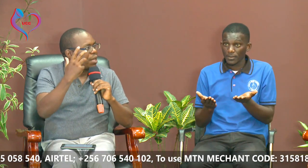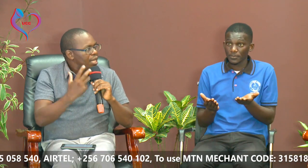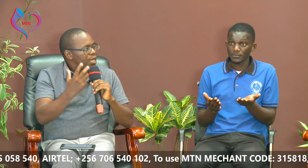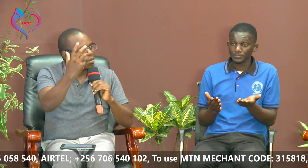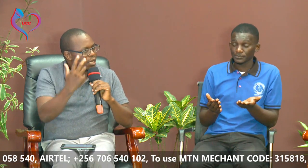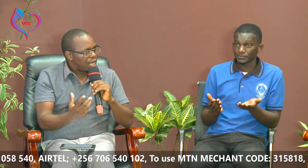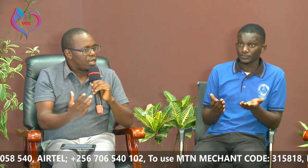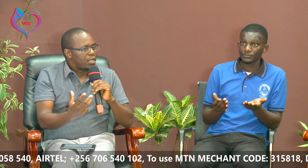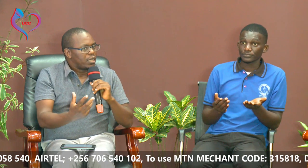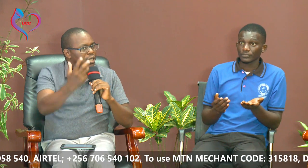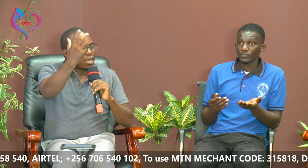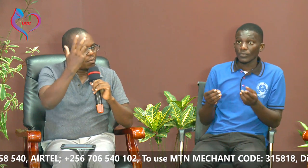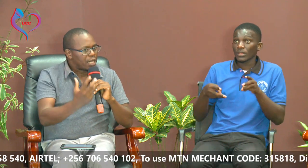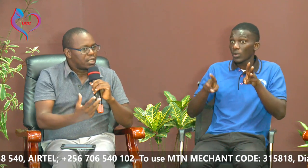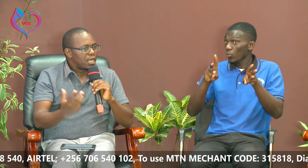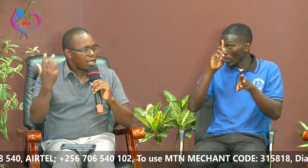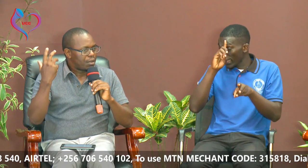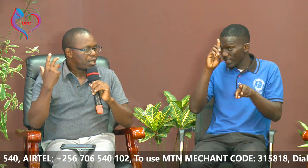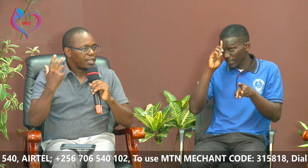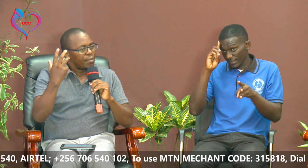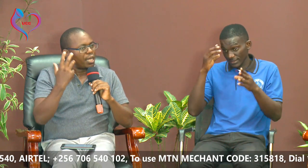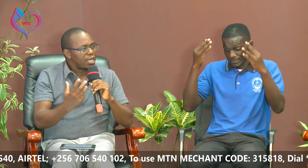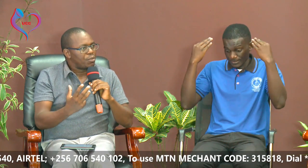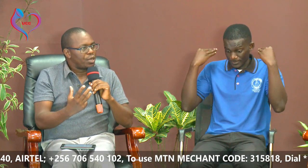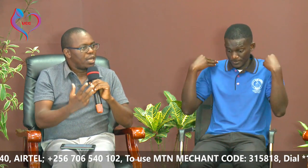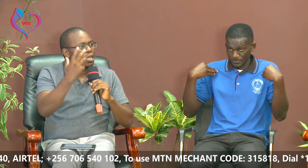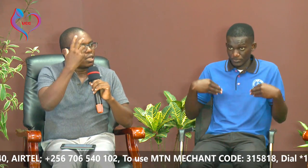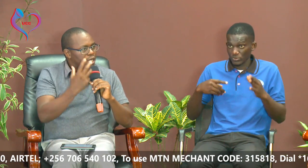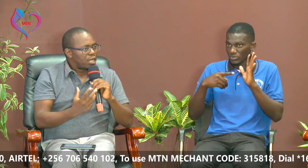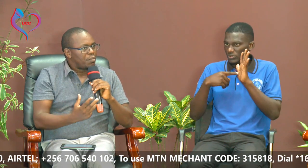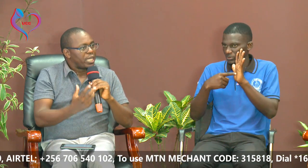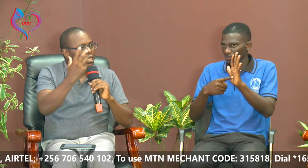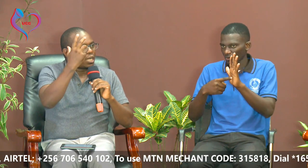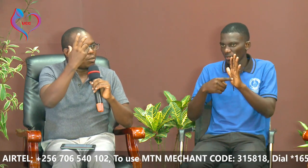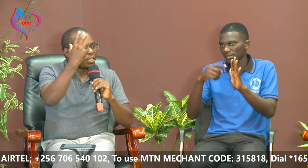Inyambala ya kabaka yalaganga mind ya kabaka. Inyambala ya kabona yalaganga mind ya kabona.